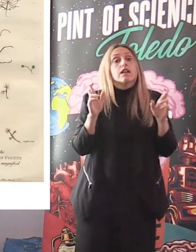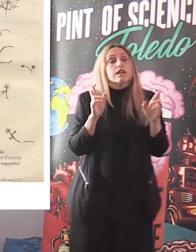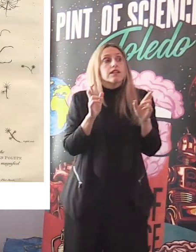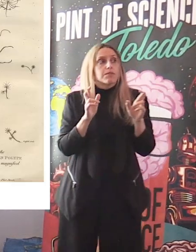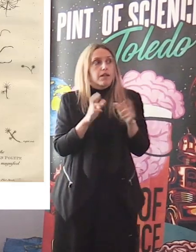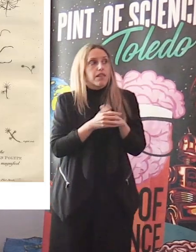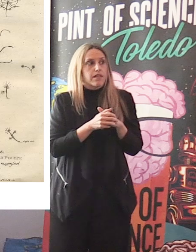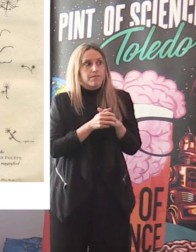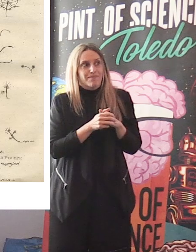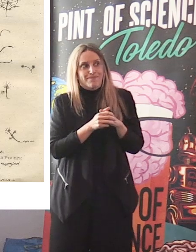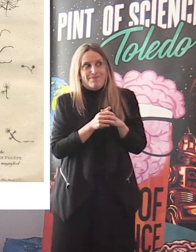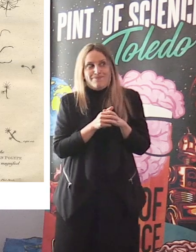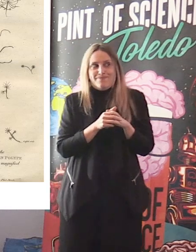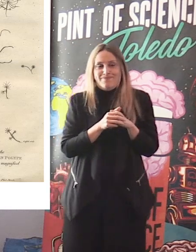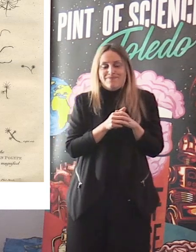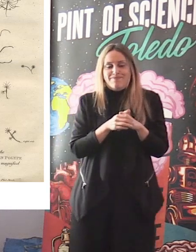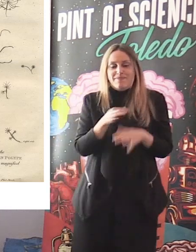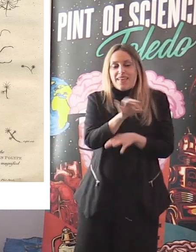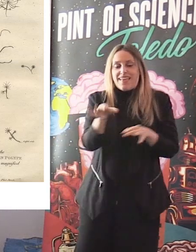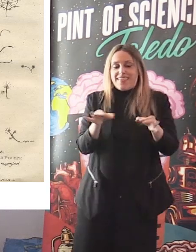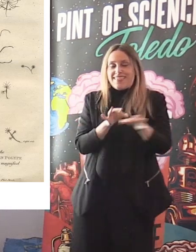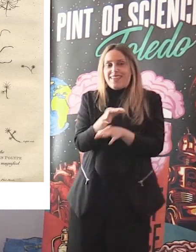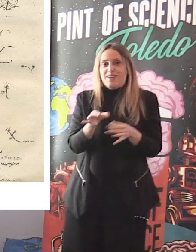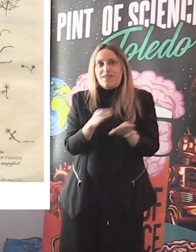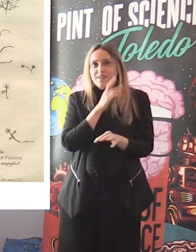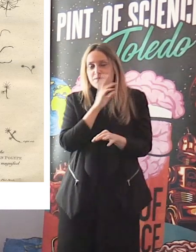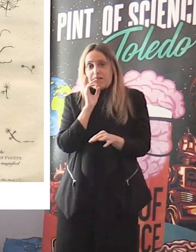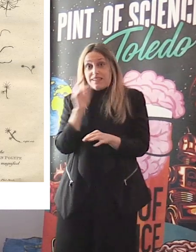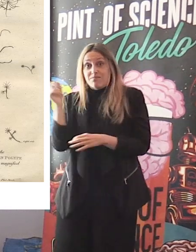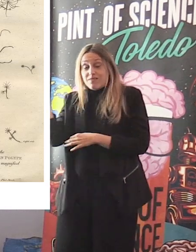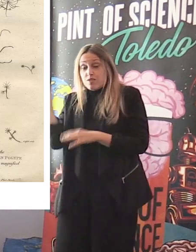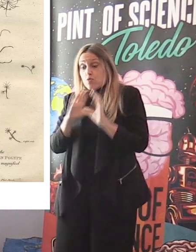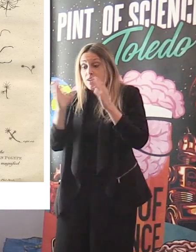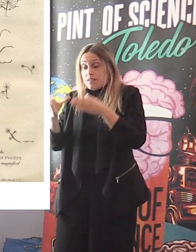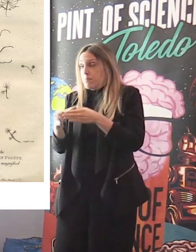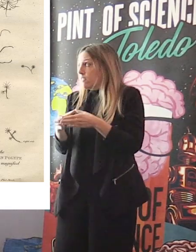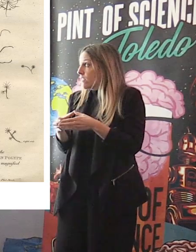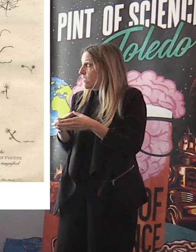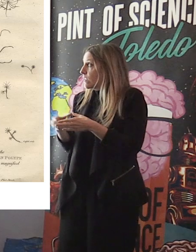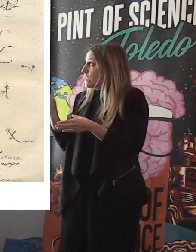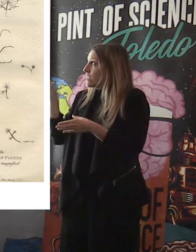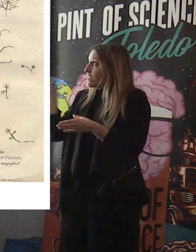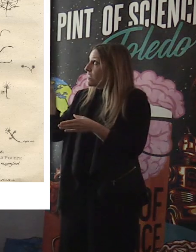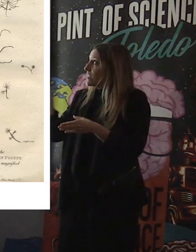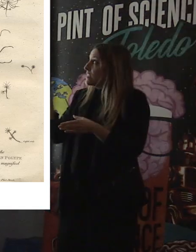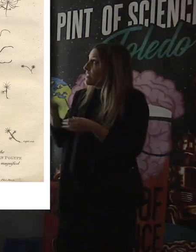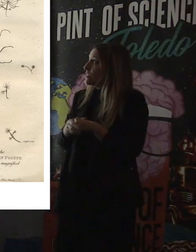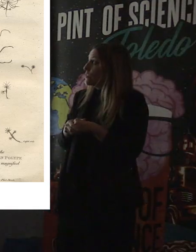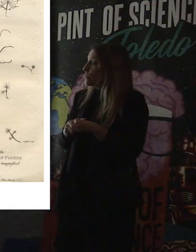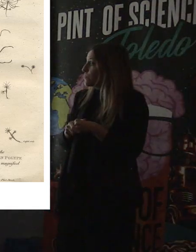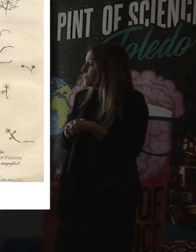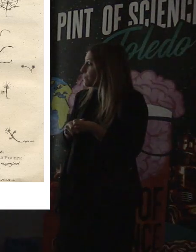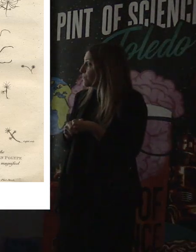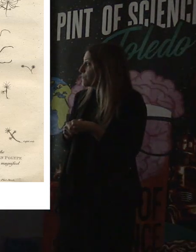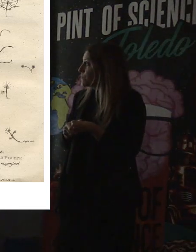Y la esperanza está en las células madre. Aquí tenemos una especie, este pulpo, que